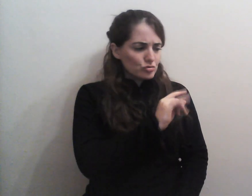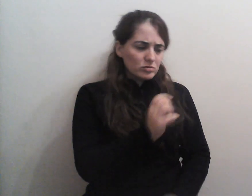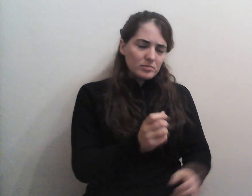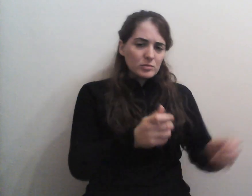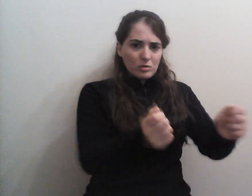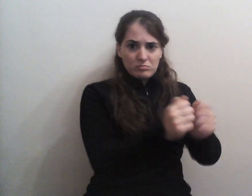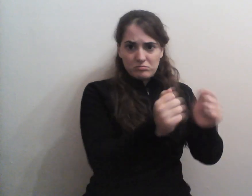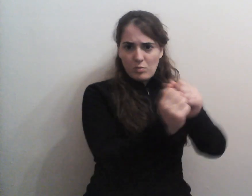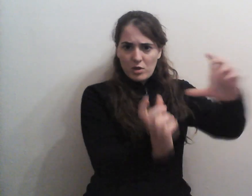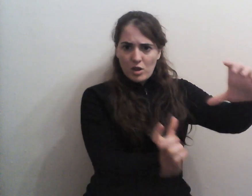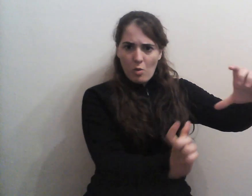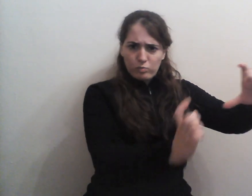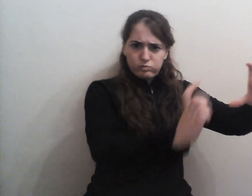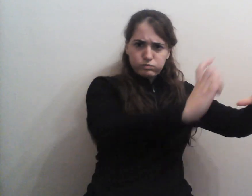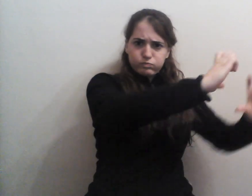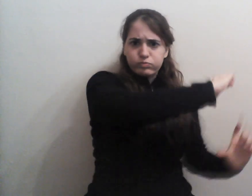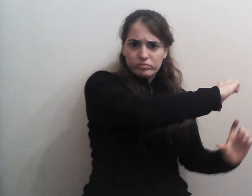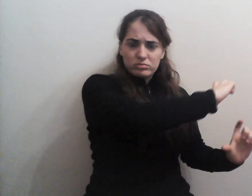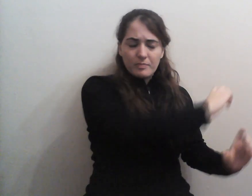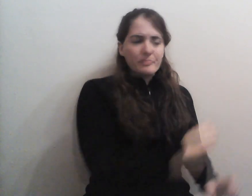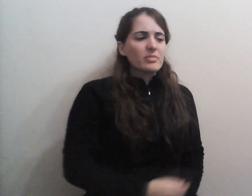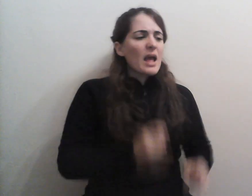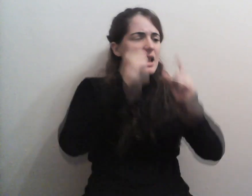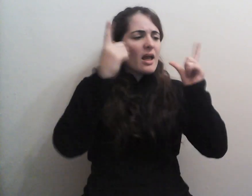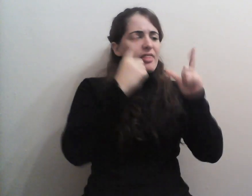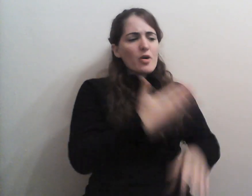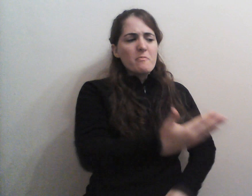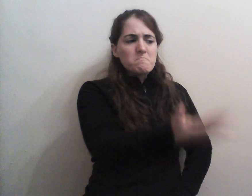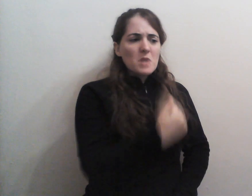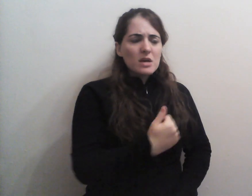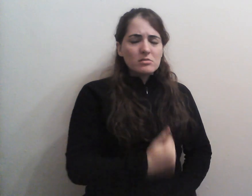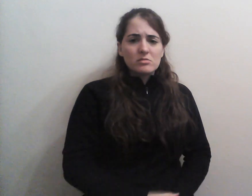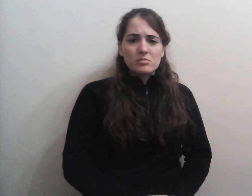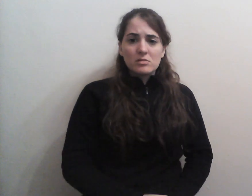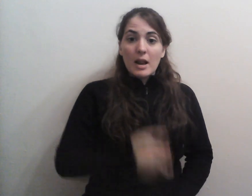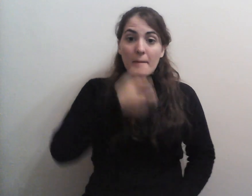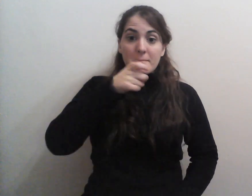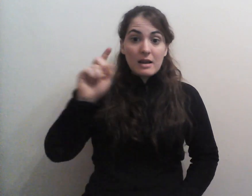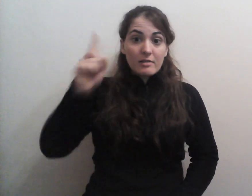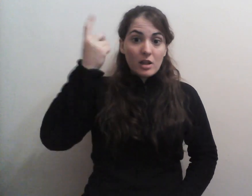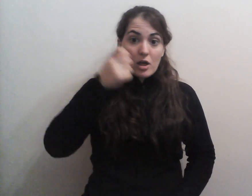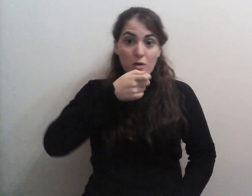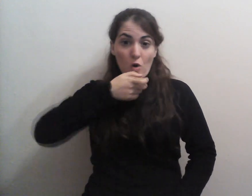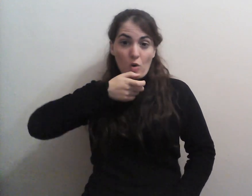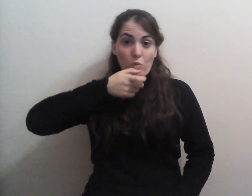ven fuera. La palabra de Dios va hacia donde está muerto el cadáver, el difunto. ¿Y qué pasa con Lázaro?